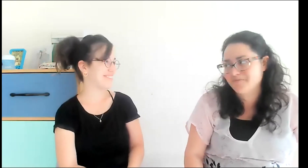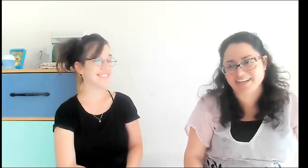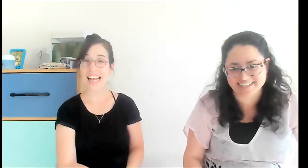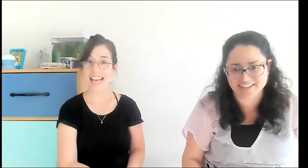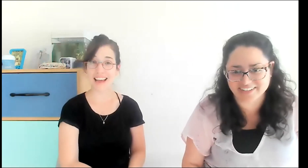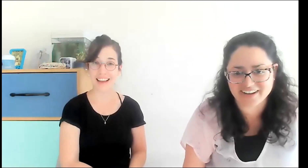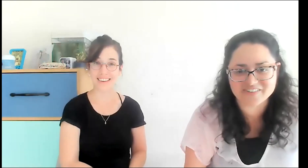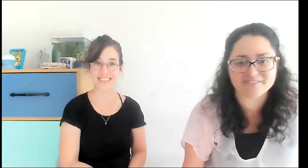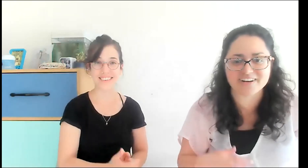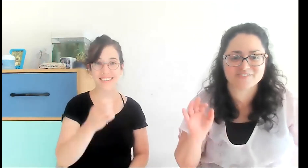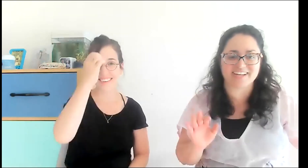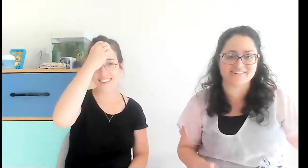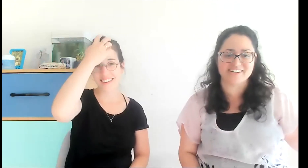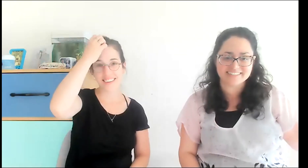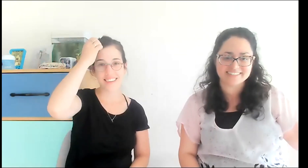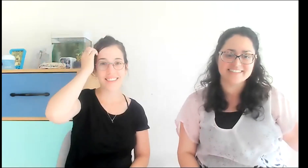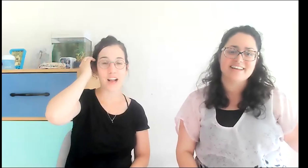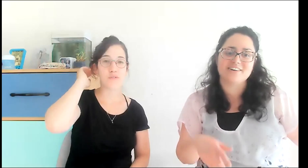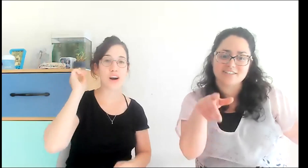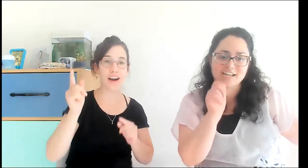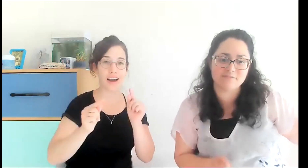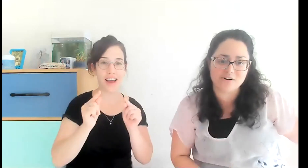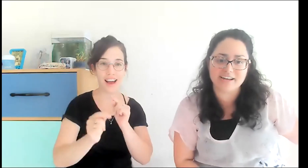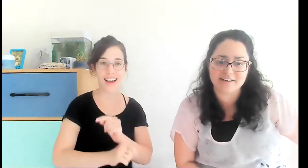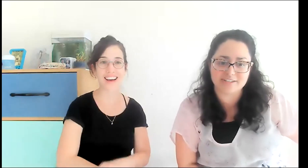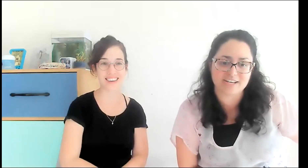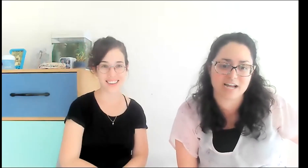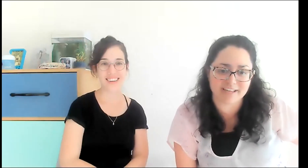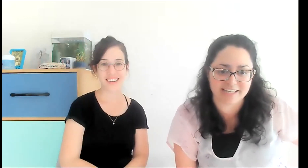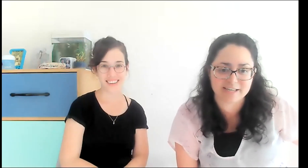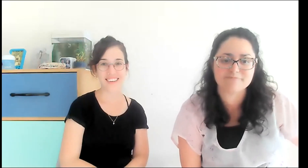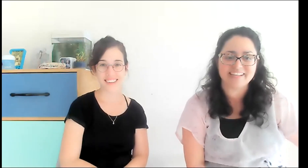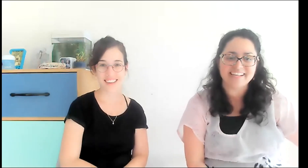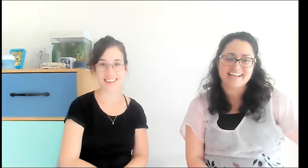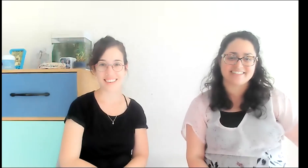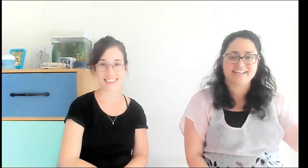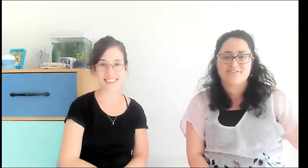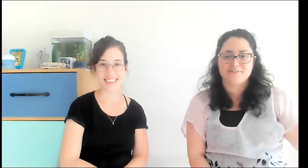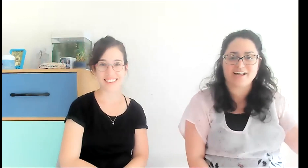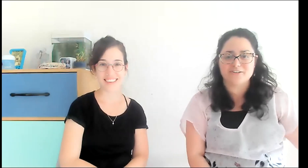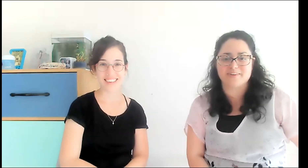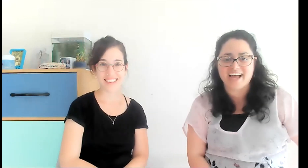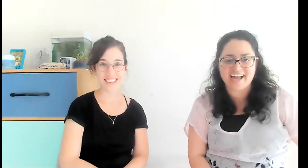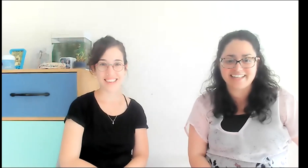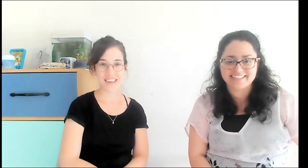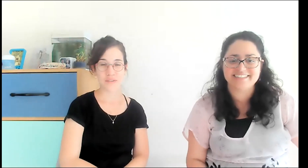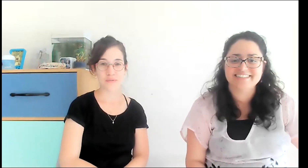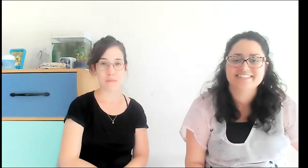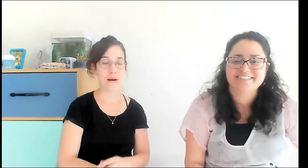ממש כיף, אנחנו כבר ממש מחכות. אני רואה שגם אור אלה ודבש גם מחכים, אז זה כיף לנו לחכות ביחד. ובפעם